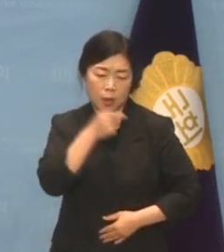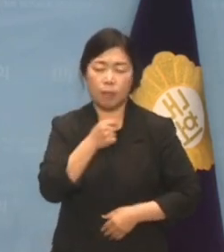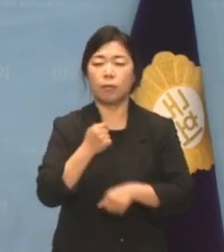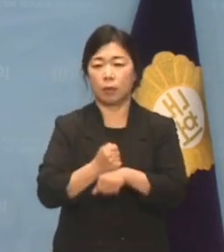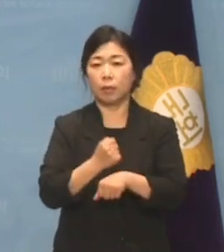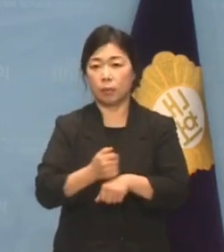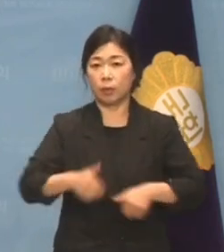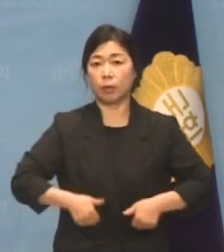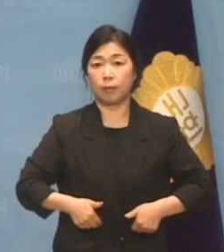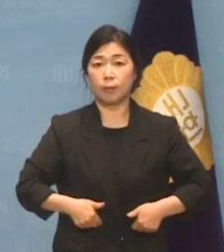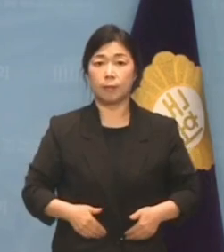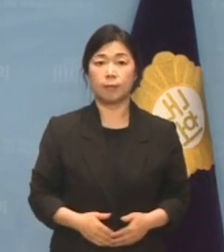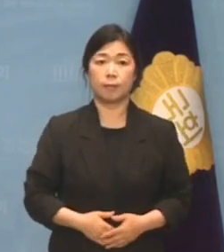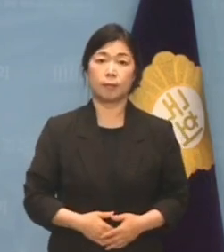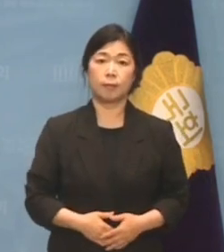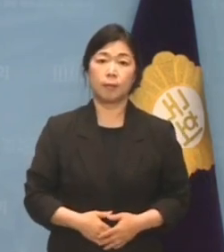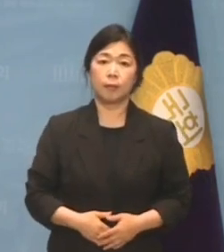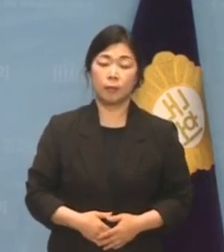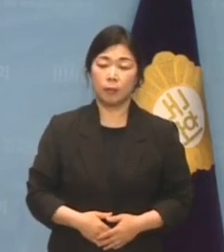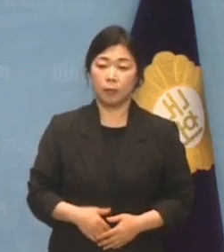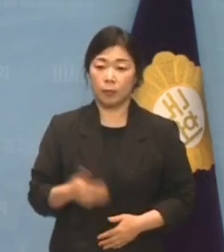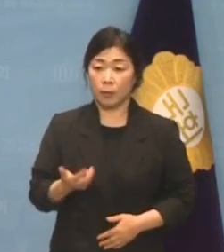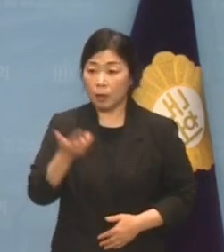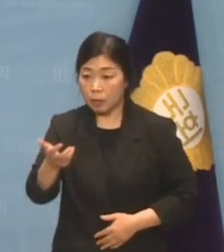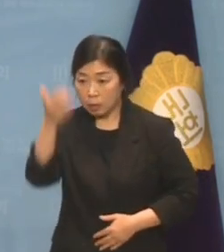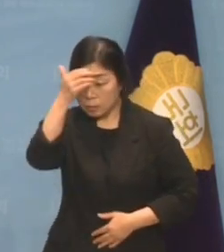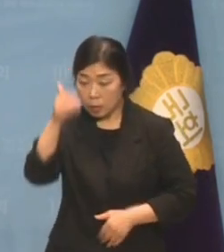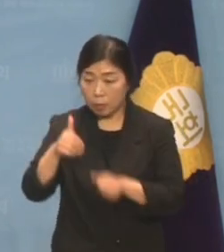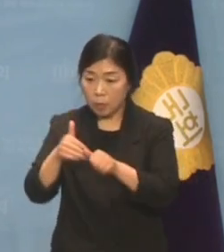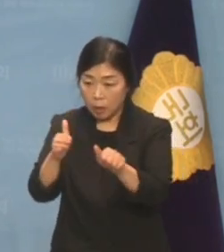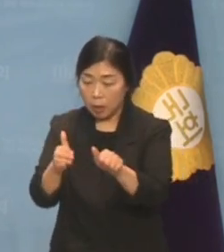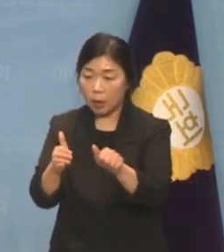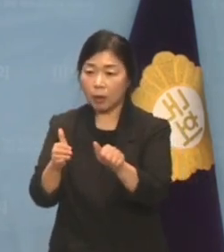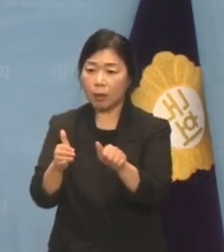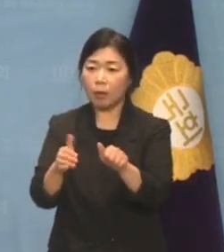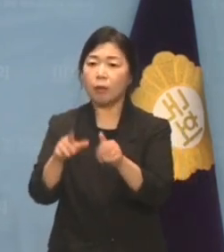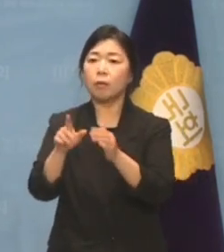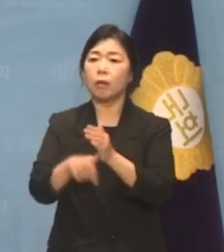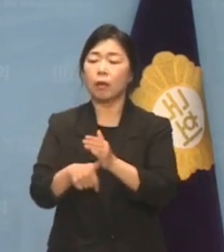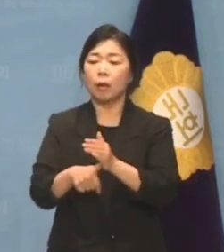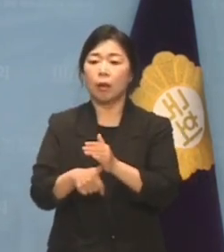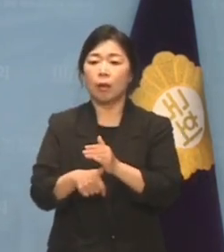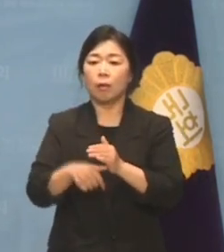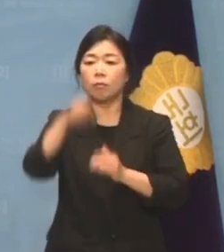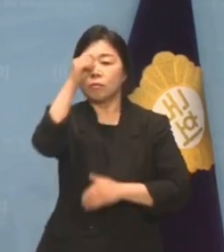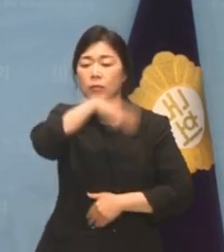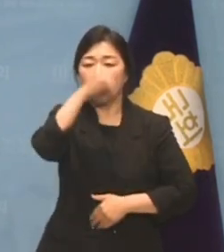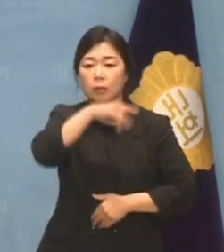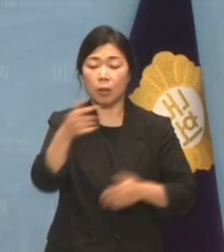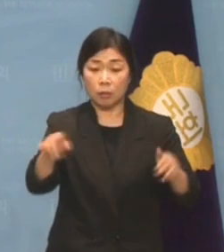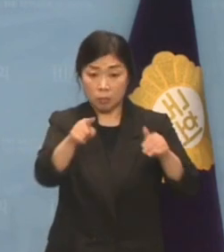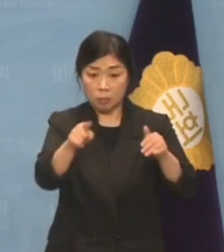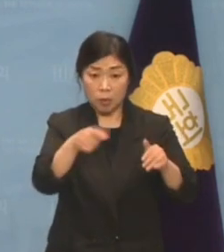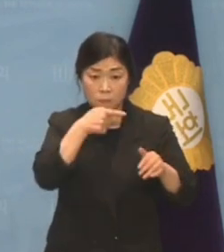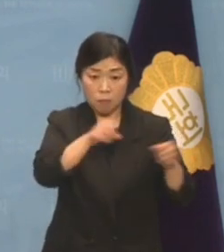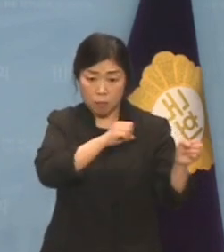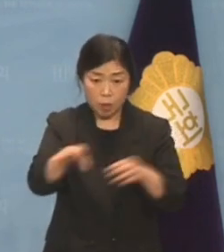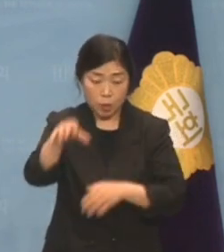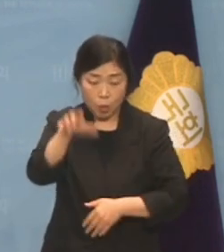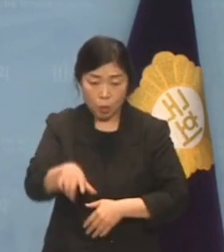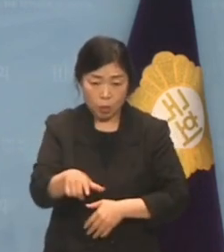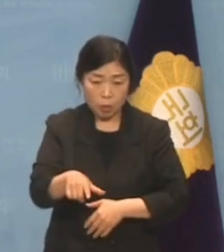때이다. 시찰단 파견이 후쿠시마 원전과 방류시설을 견학한 수준에 그치고